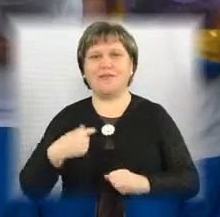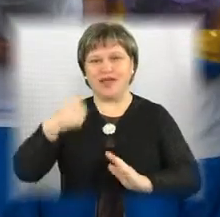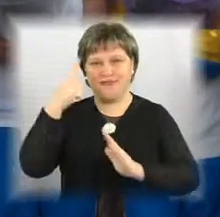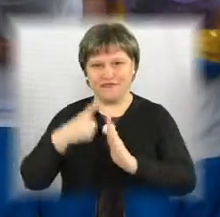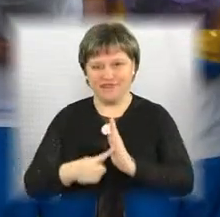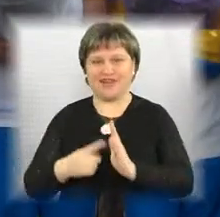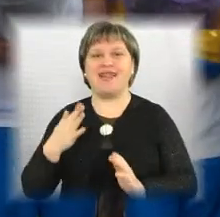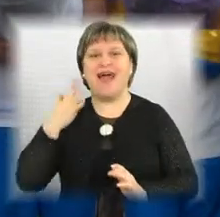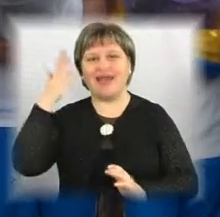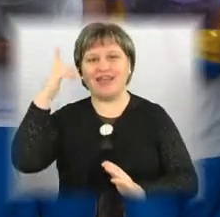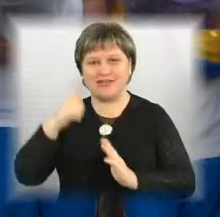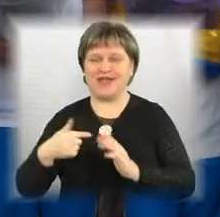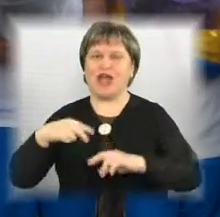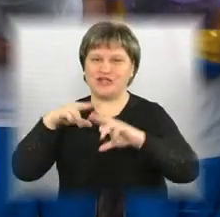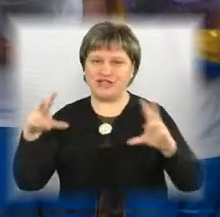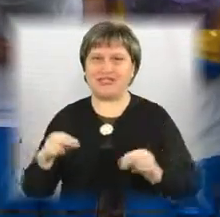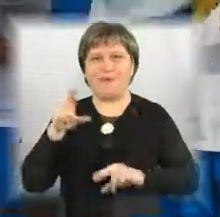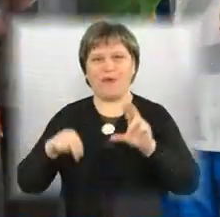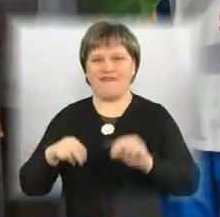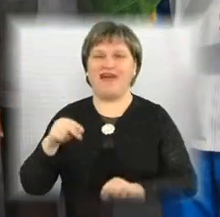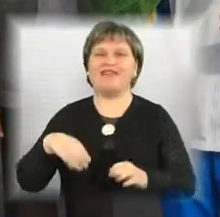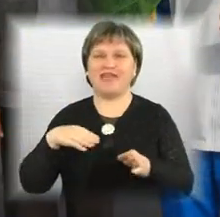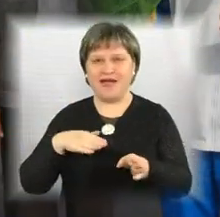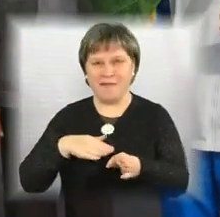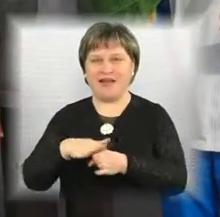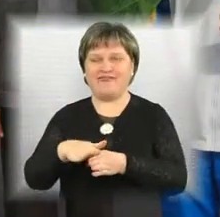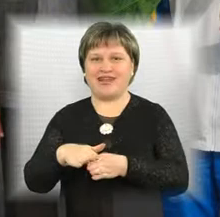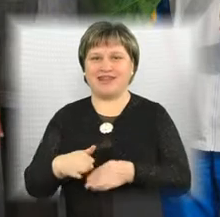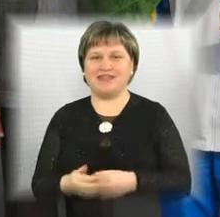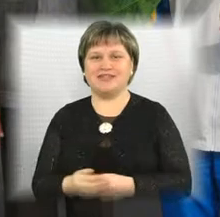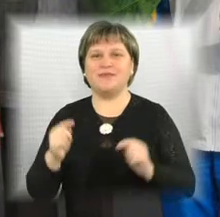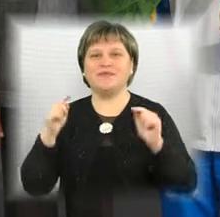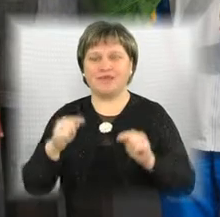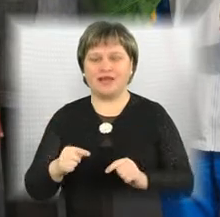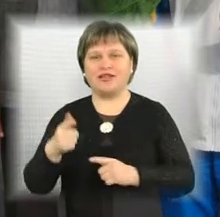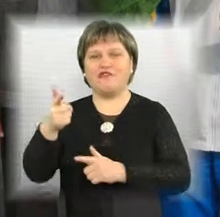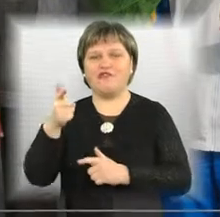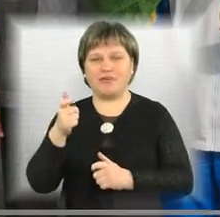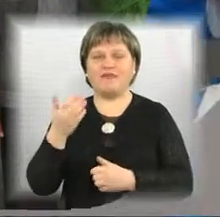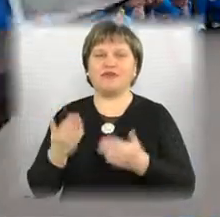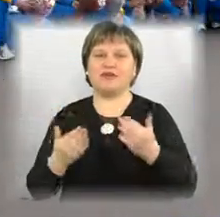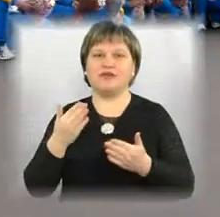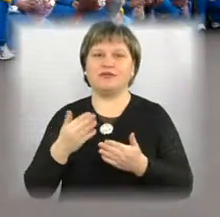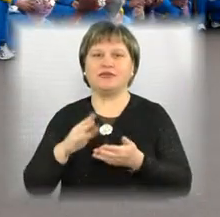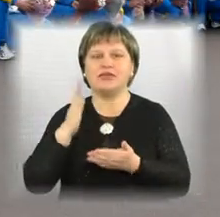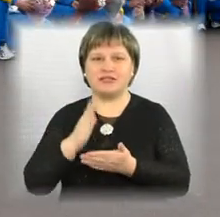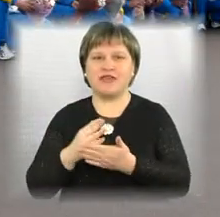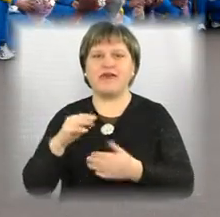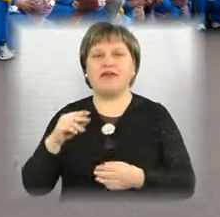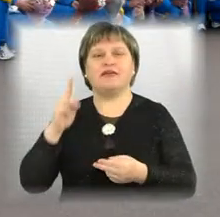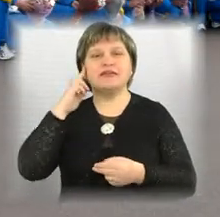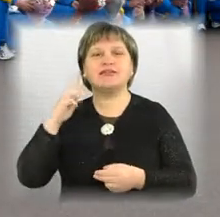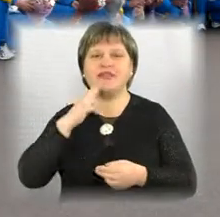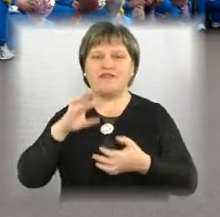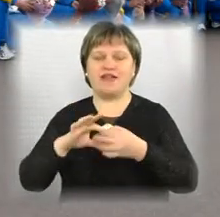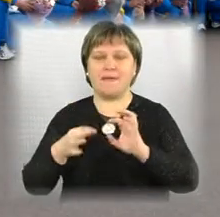це, надіялися, наші сподівання підтвердились. Та вправа, в якій Олександр став дефлімпійським чемпіоном, на 5